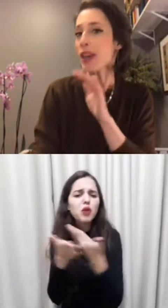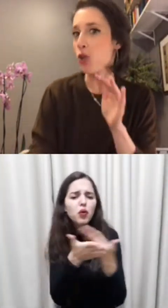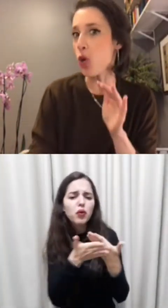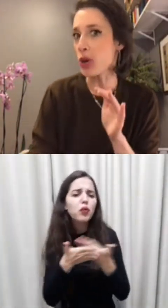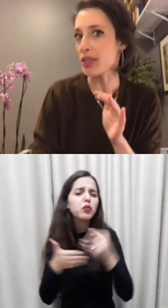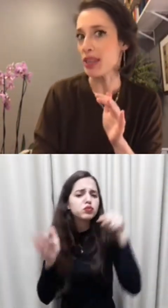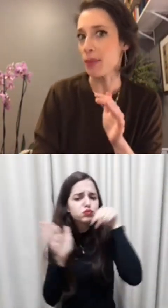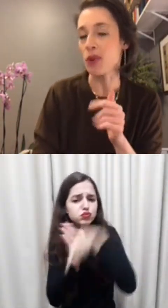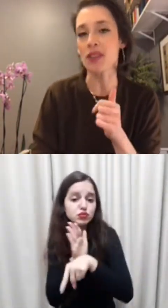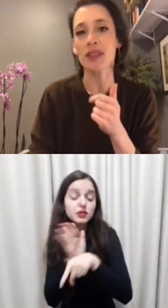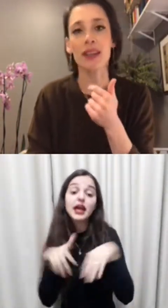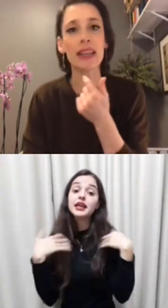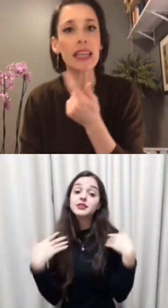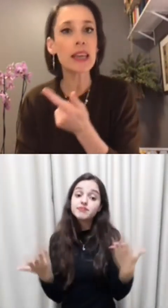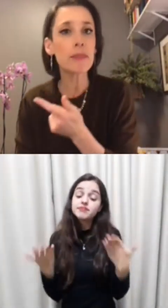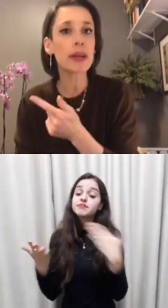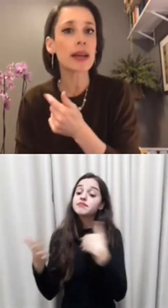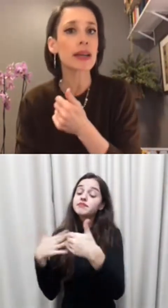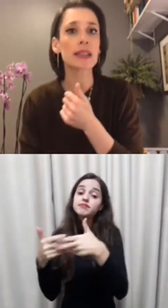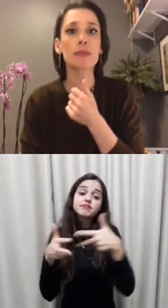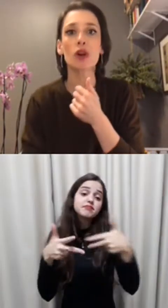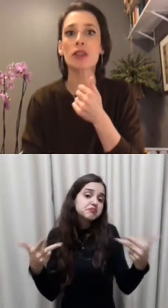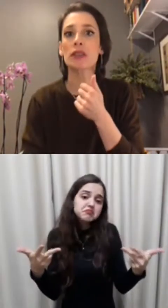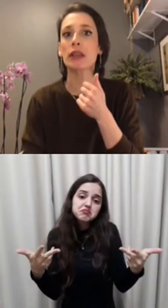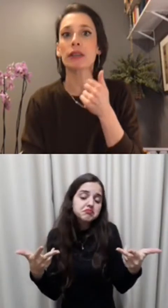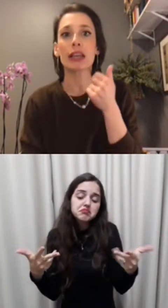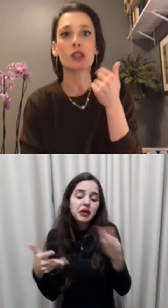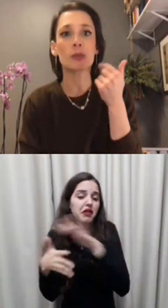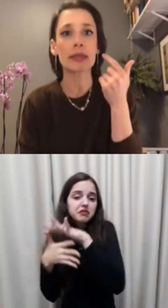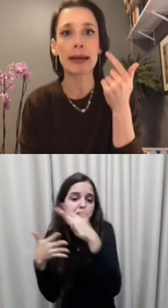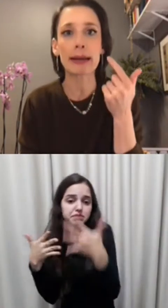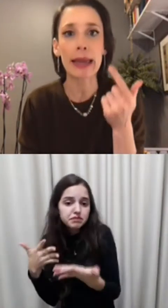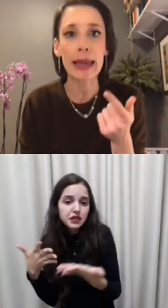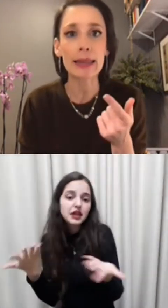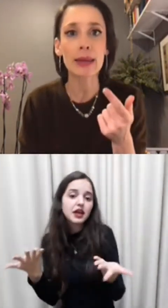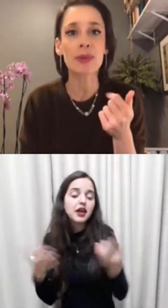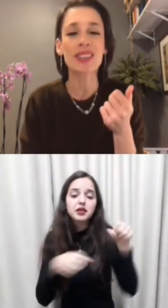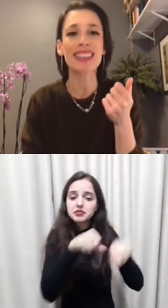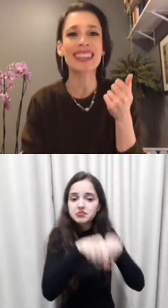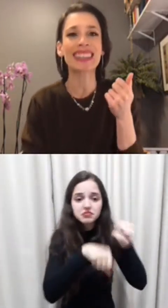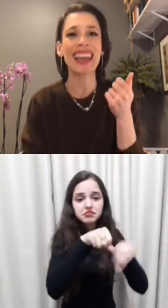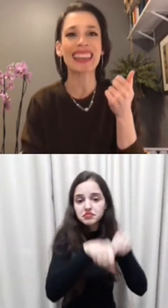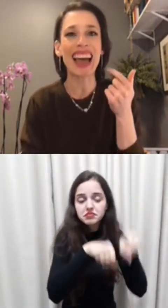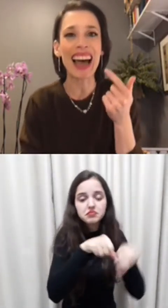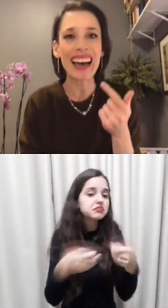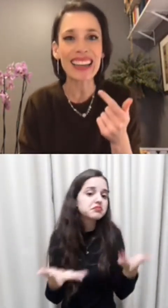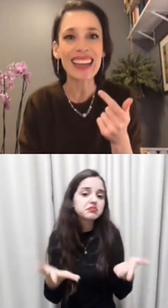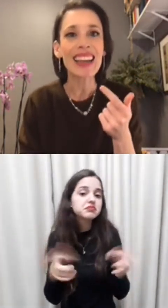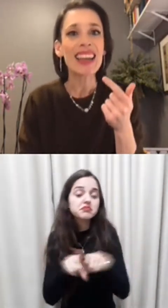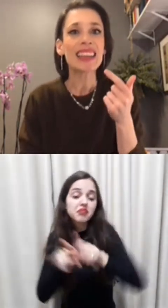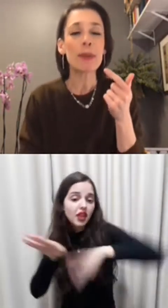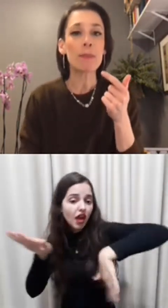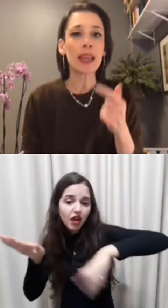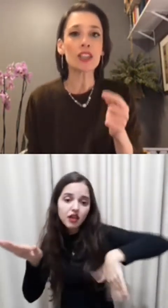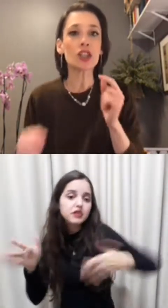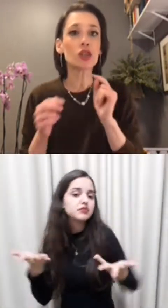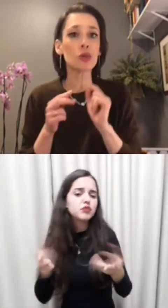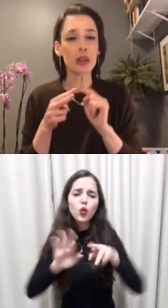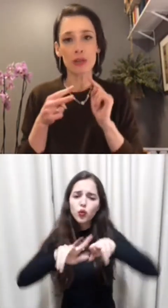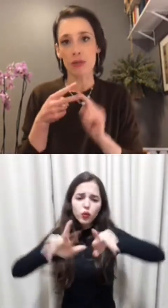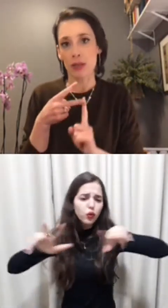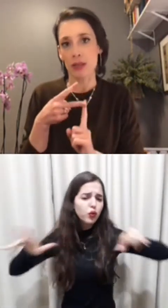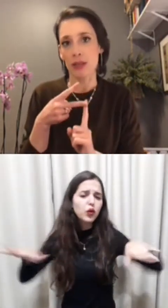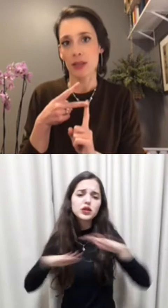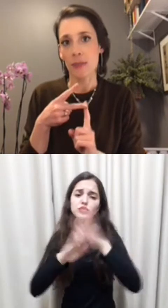qualquer coisa, pode ser Libras, pode ser andar de bicicleta, pode ser nadar, depende de